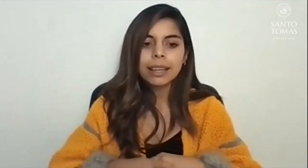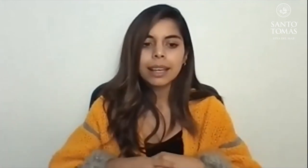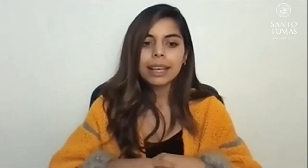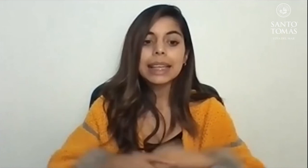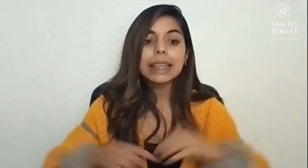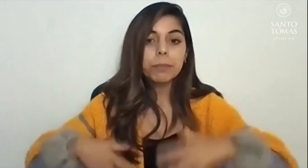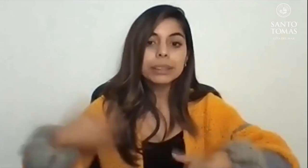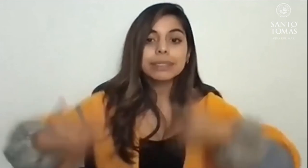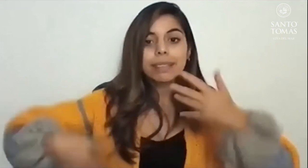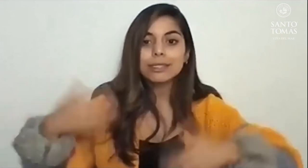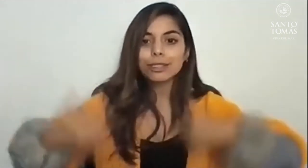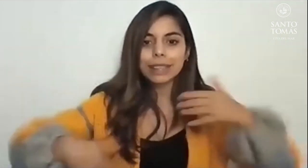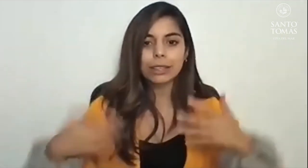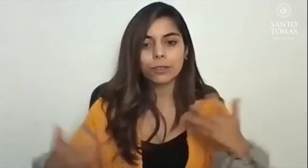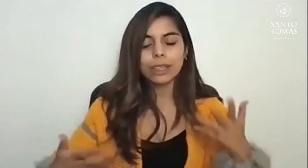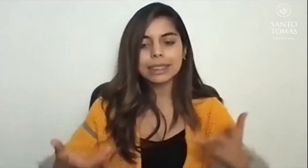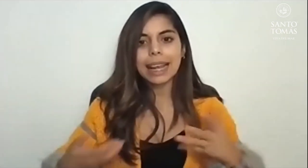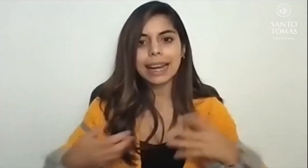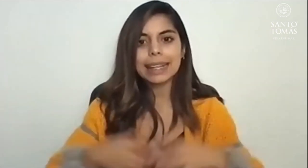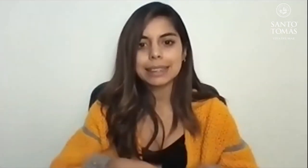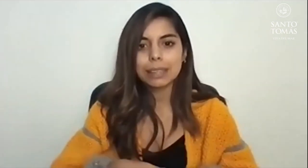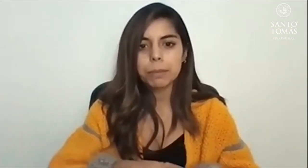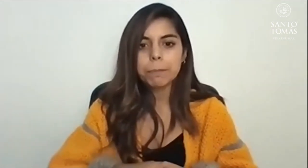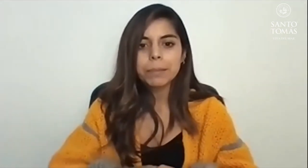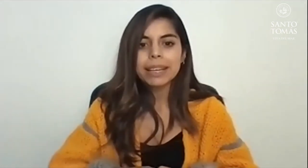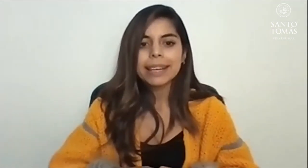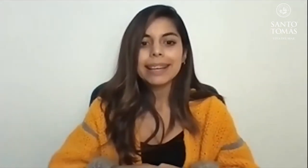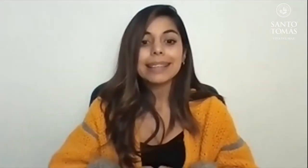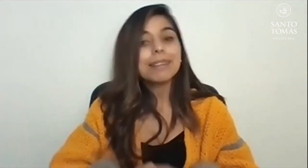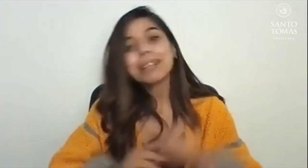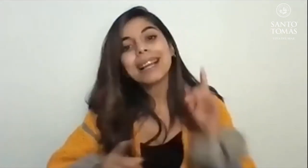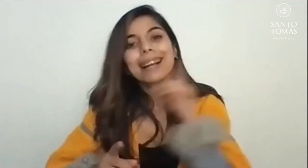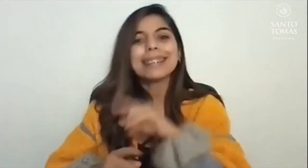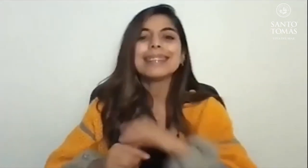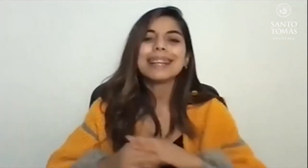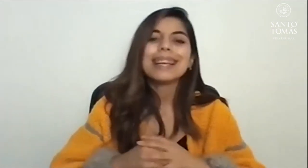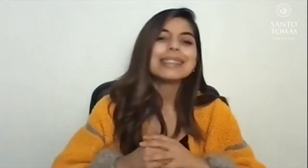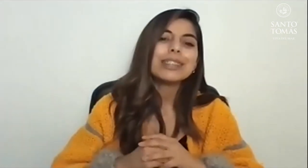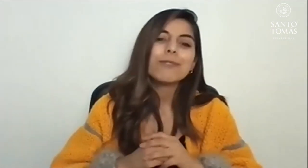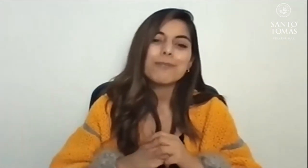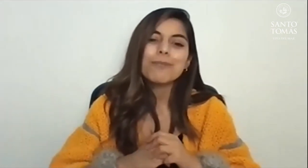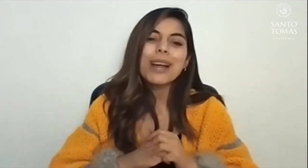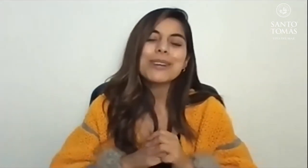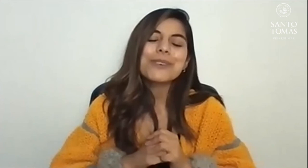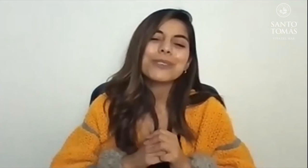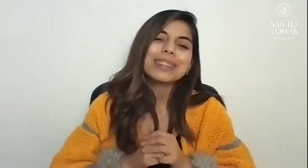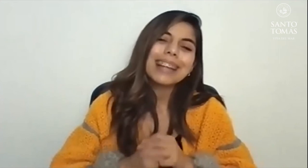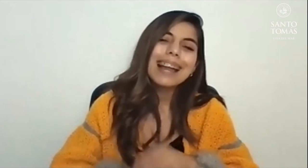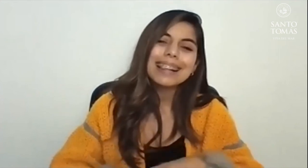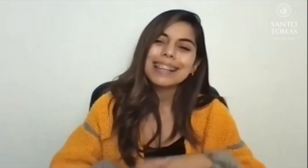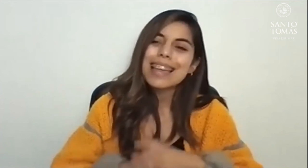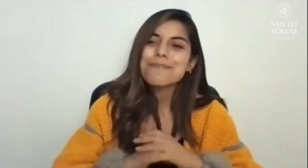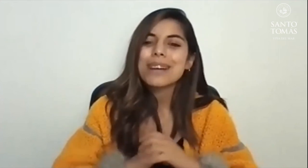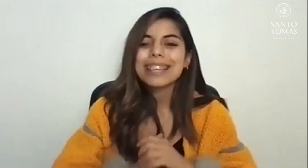y de a poco se van a ir soltando, y esa es la gracia también. Y también es la gracia que si nos volvemos a encontrar el día de